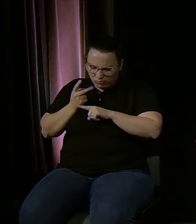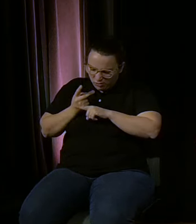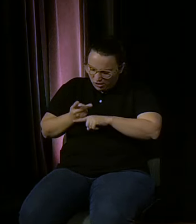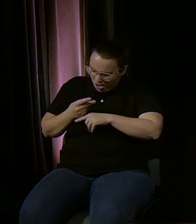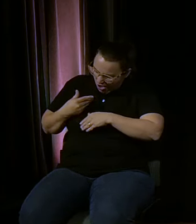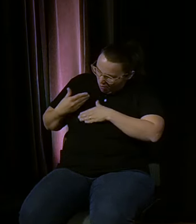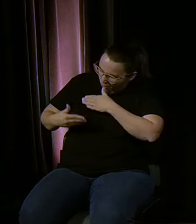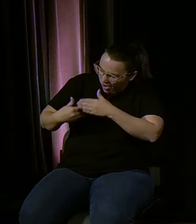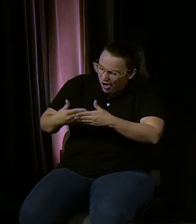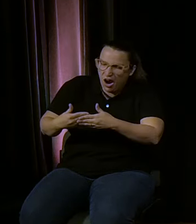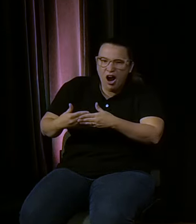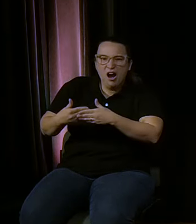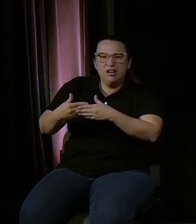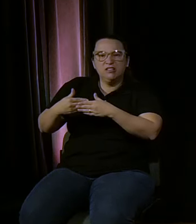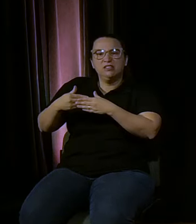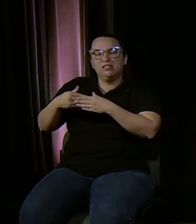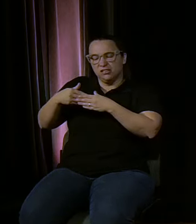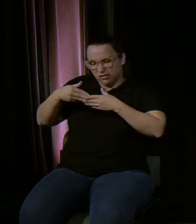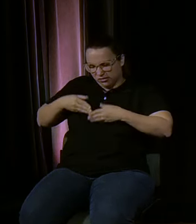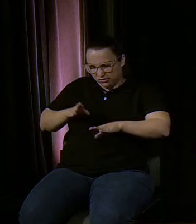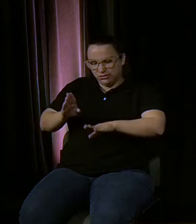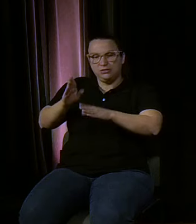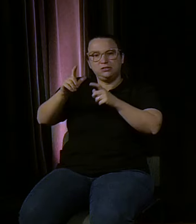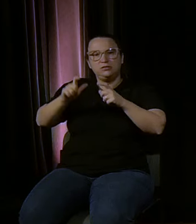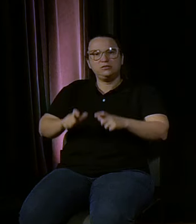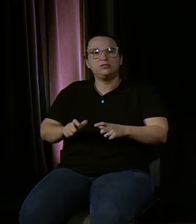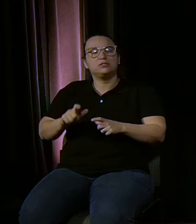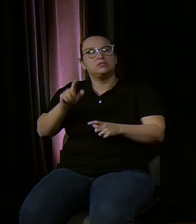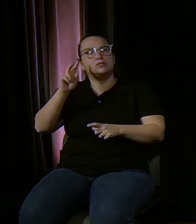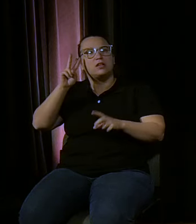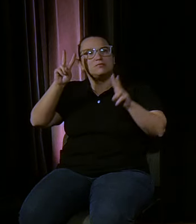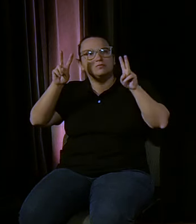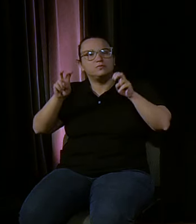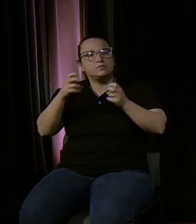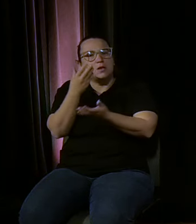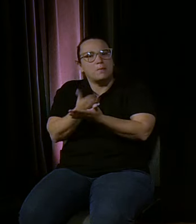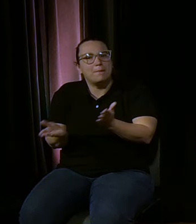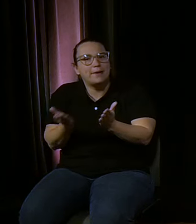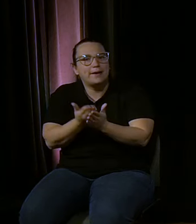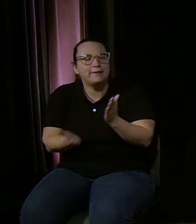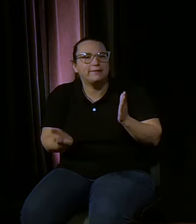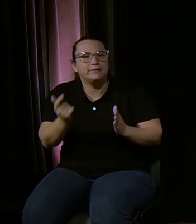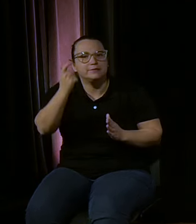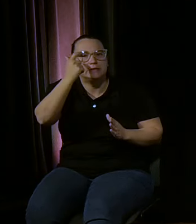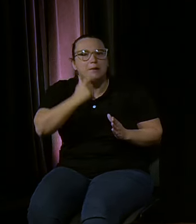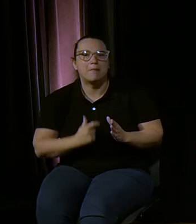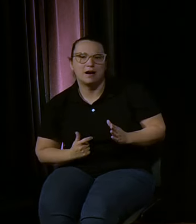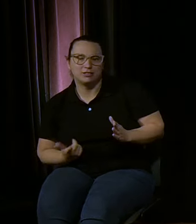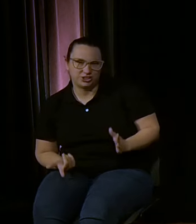nosso processo de nacionalidade tem a ver com uma perda e com uma busca dessa imagem.